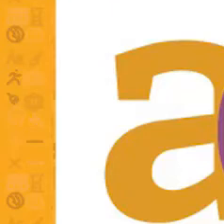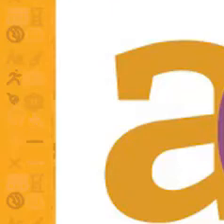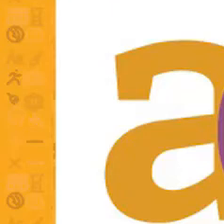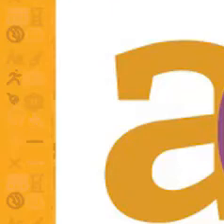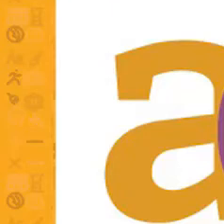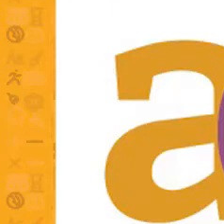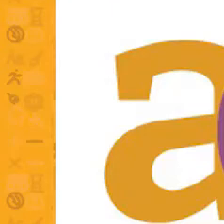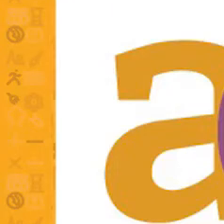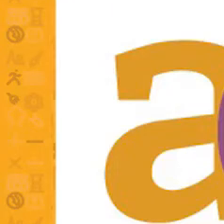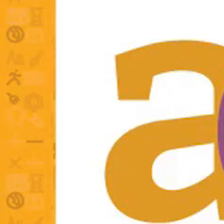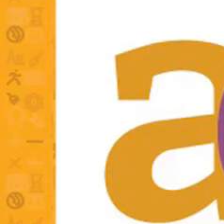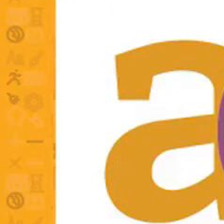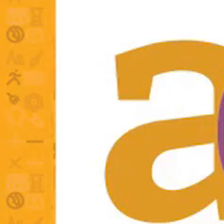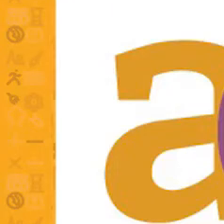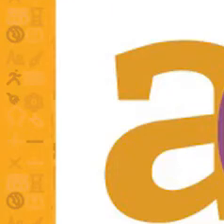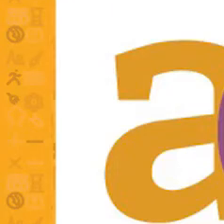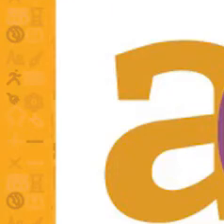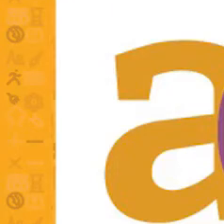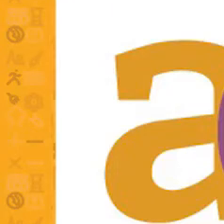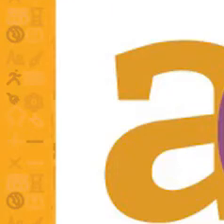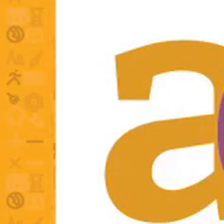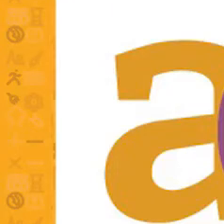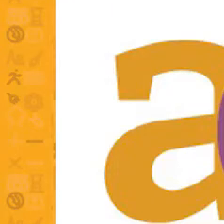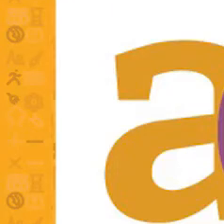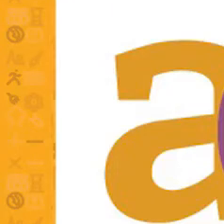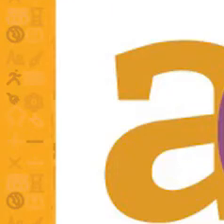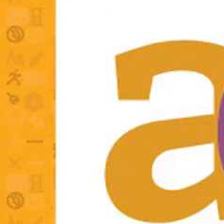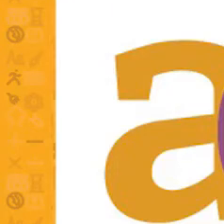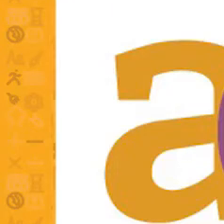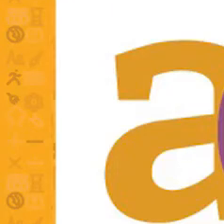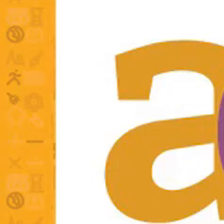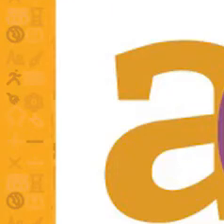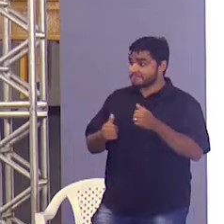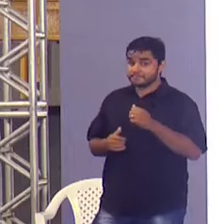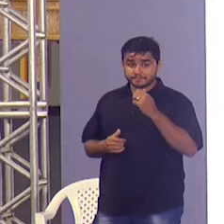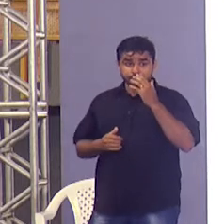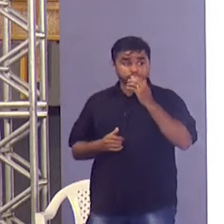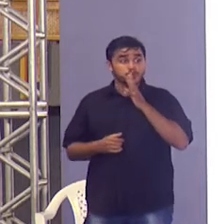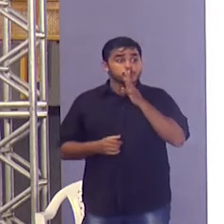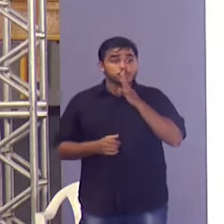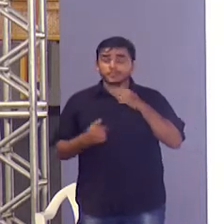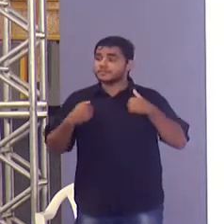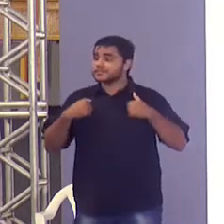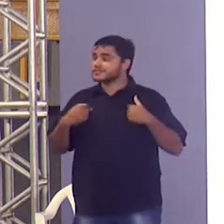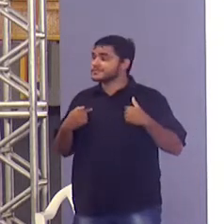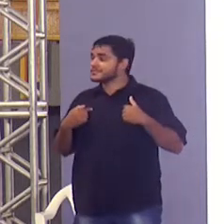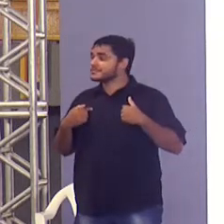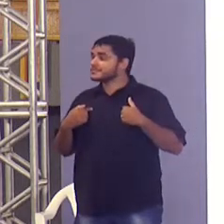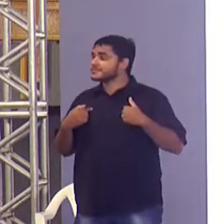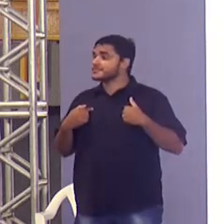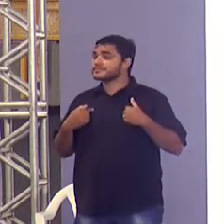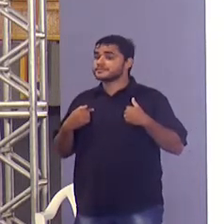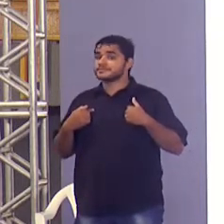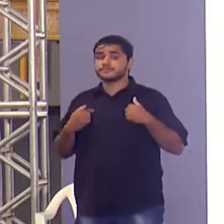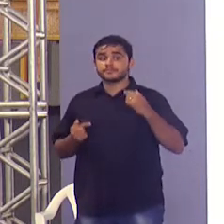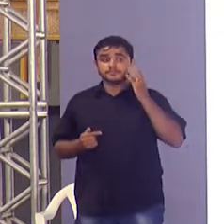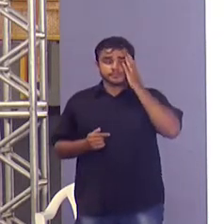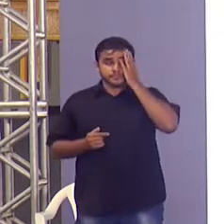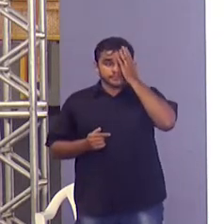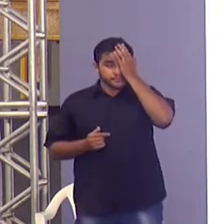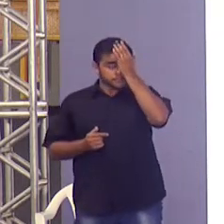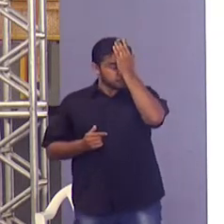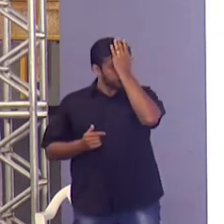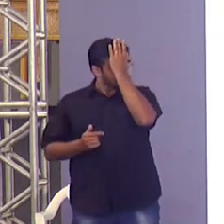Boa tarde, pessoal. Tudo bem? Quem já me conhece, levanta o braço aí. Pouca